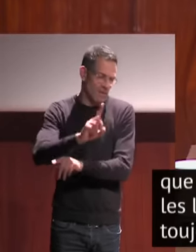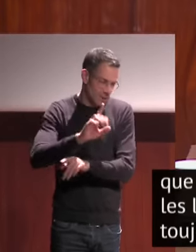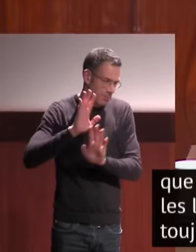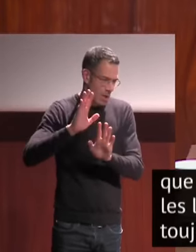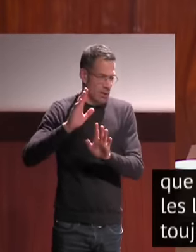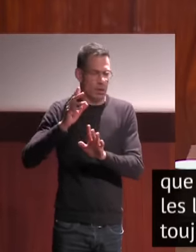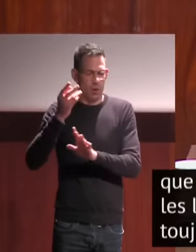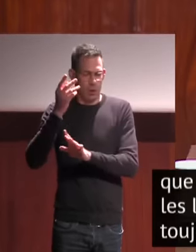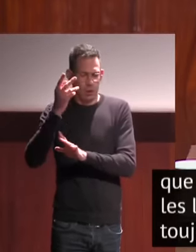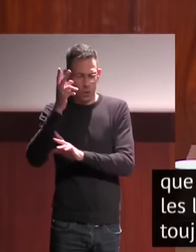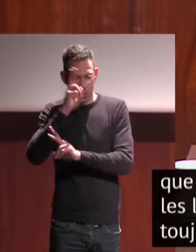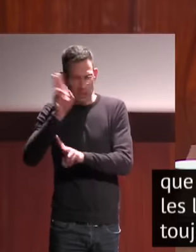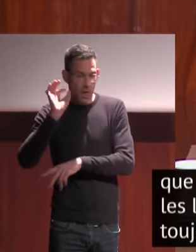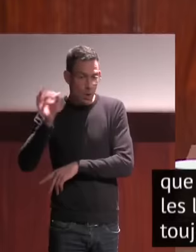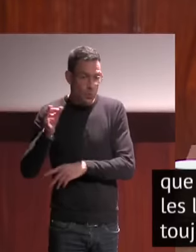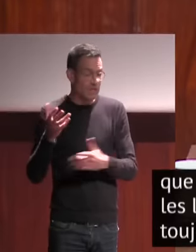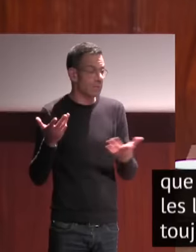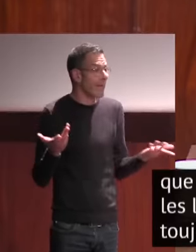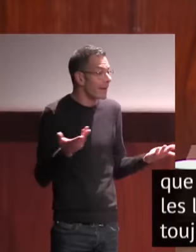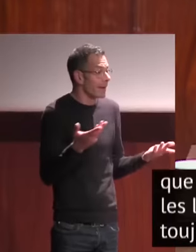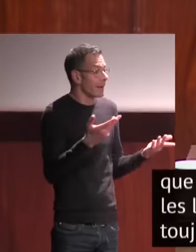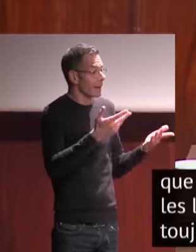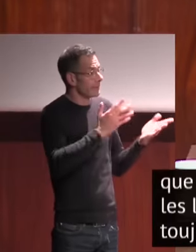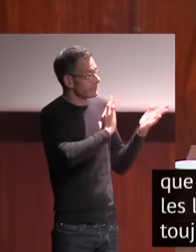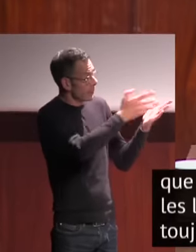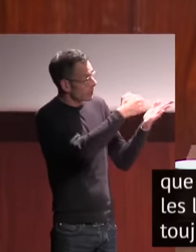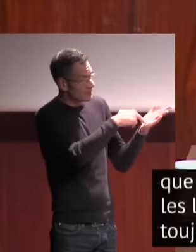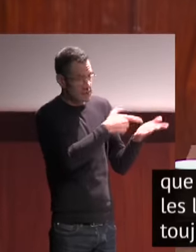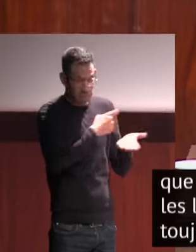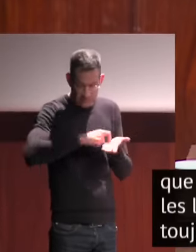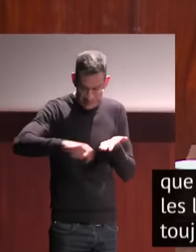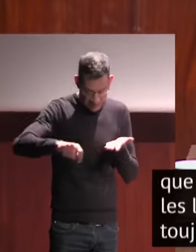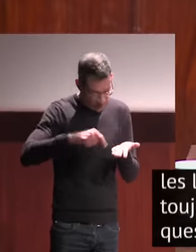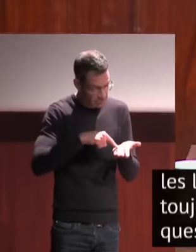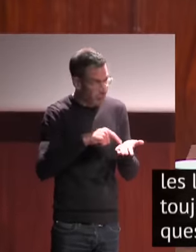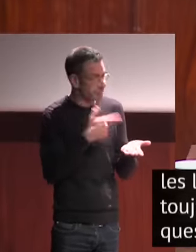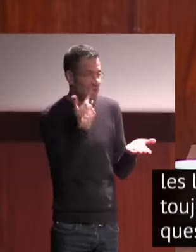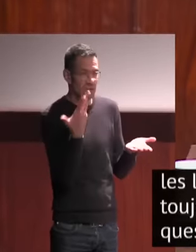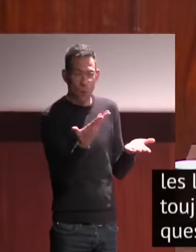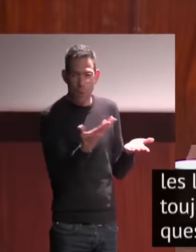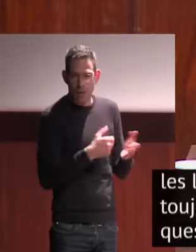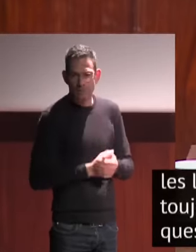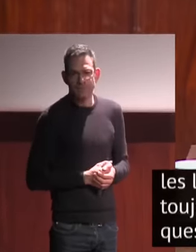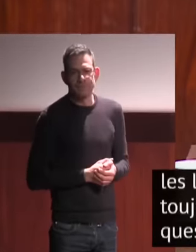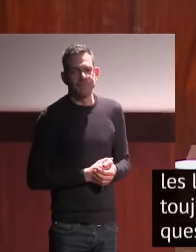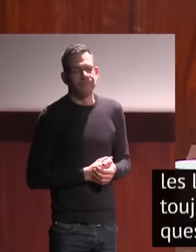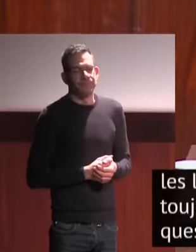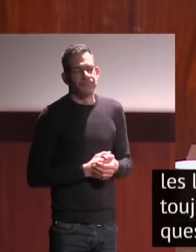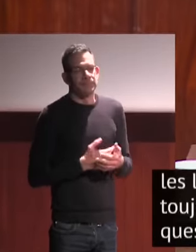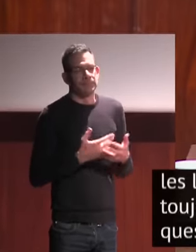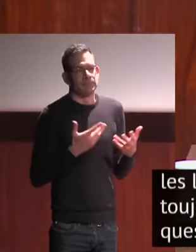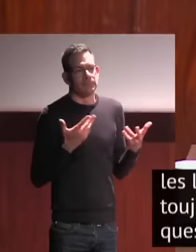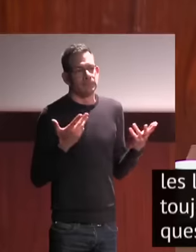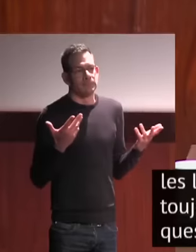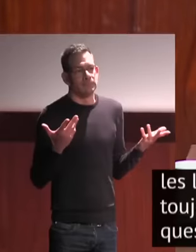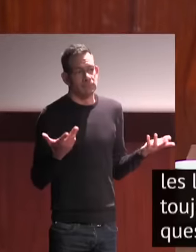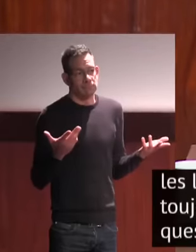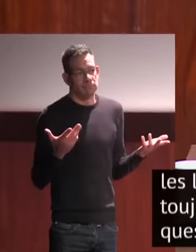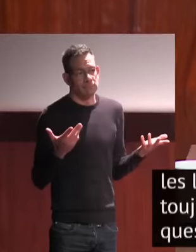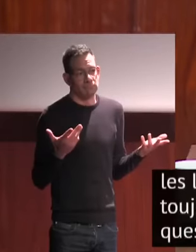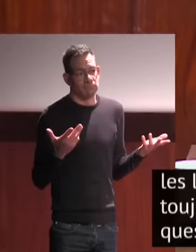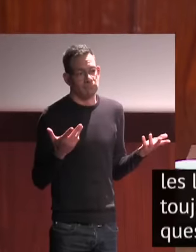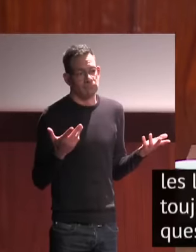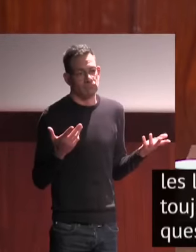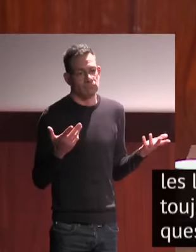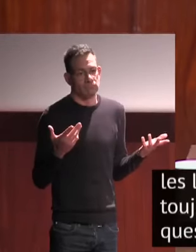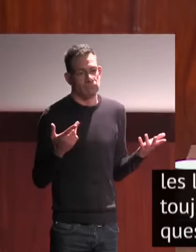Qu'est-ce que ça veut dire, cette question de la trace? Et on a, dans toutes les